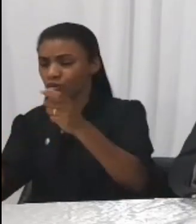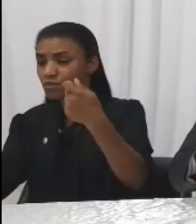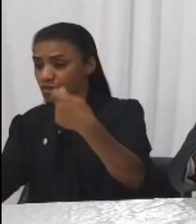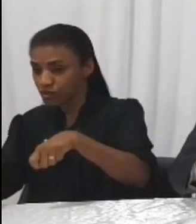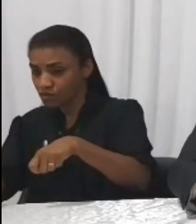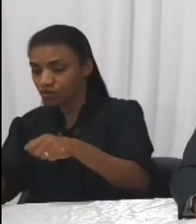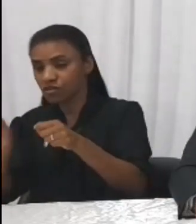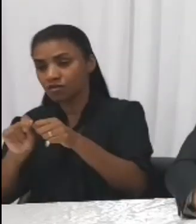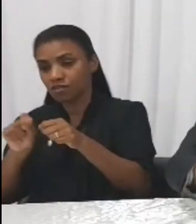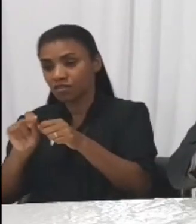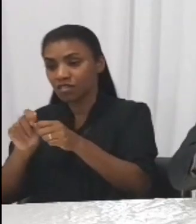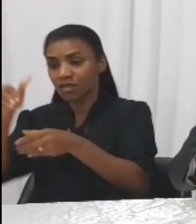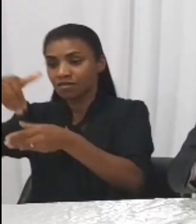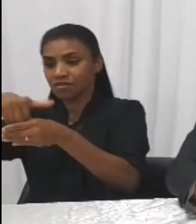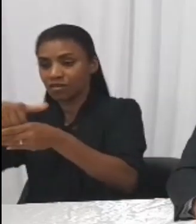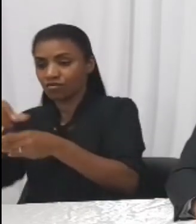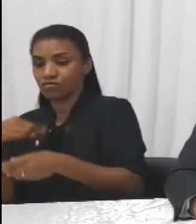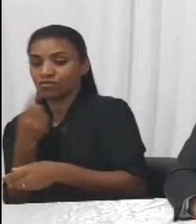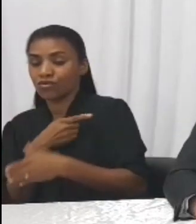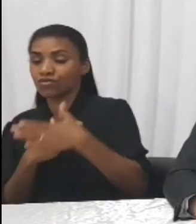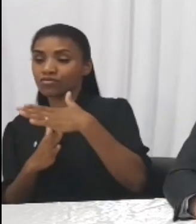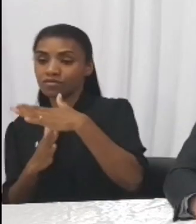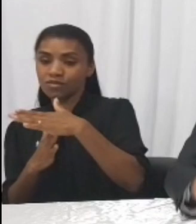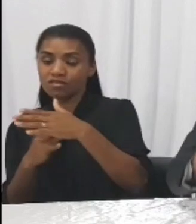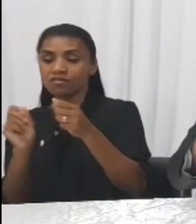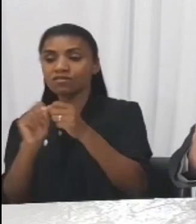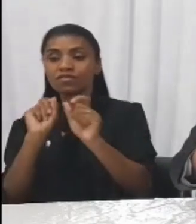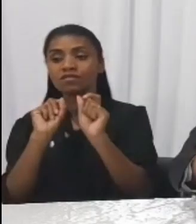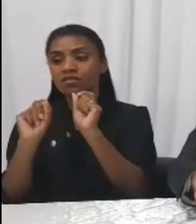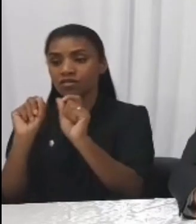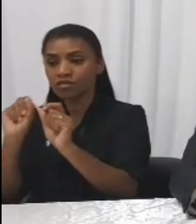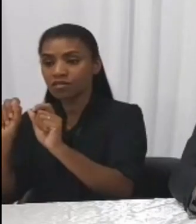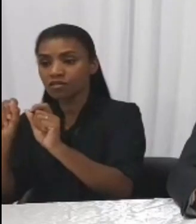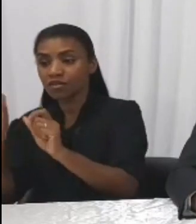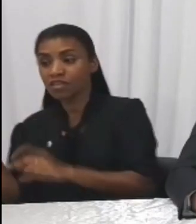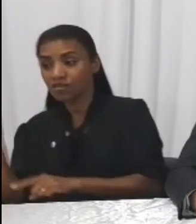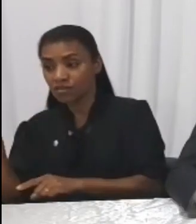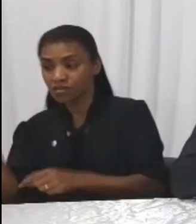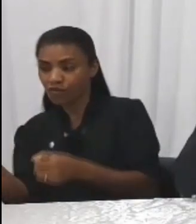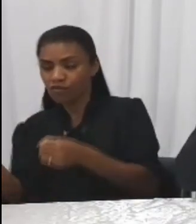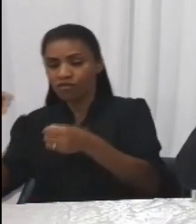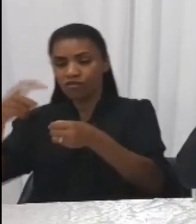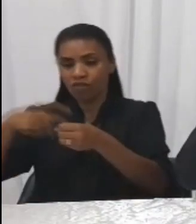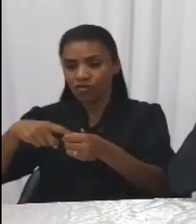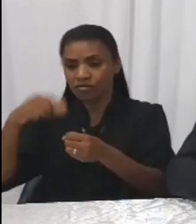possível dentro aí do nosso limite para que a Venezuela volte à normalidade.